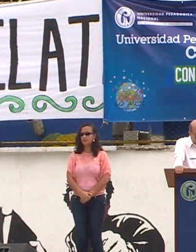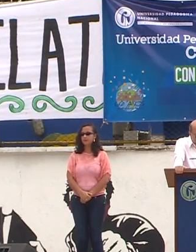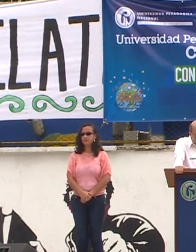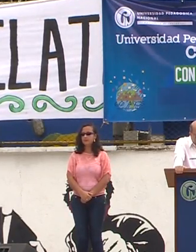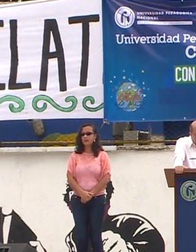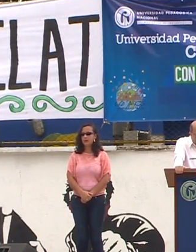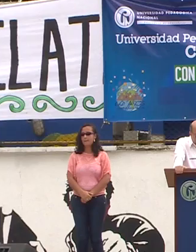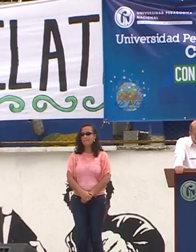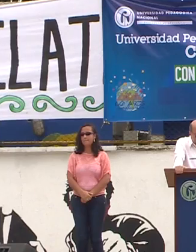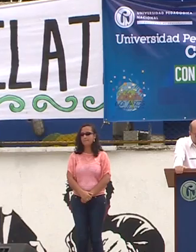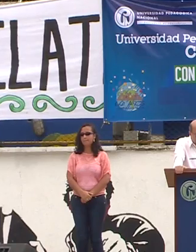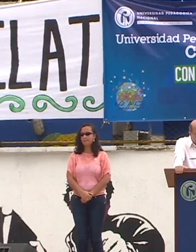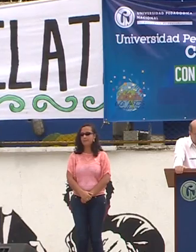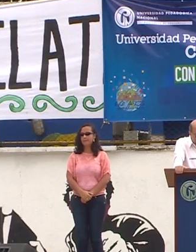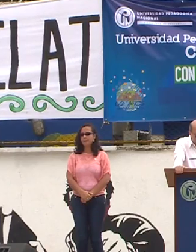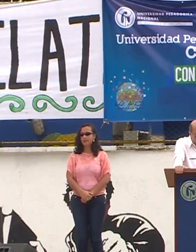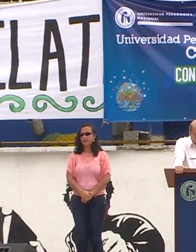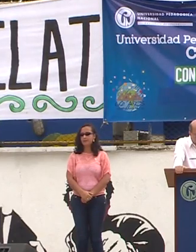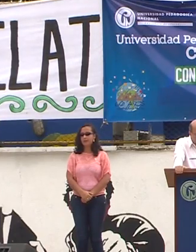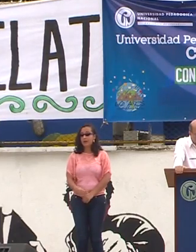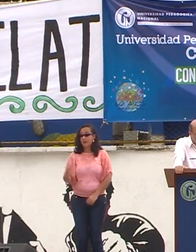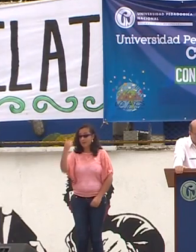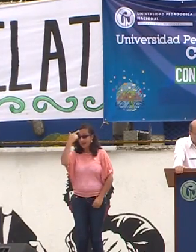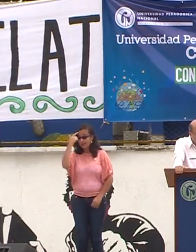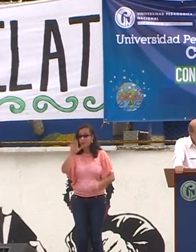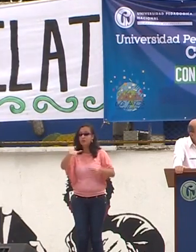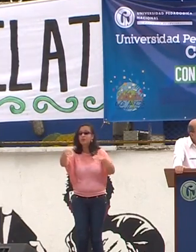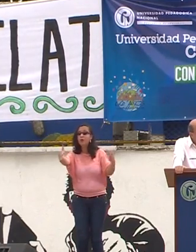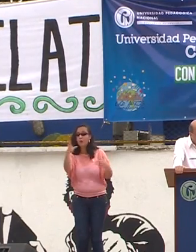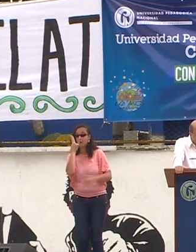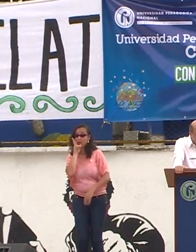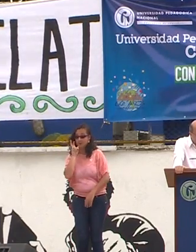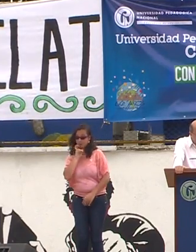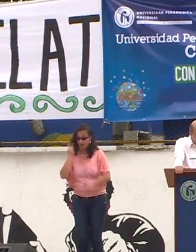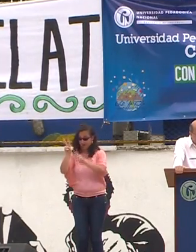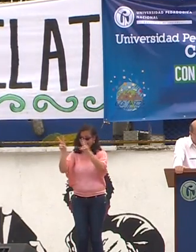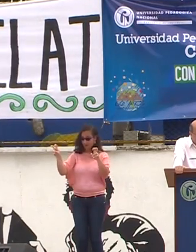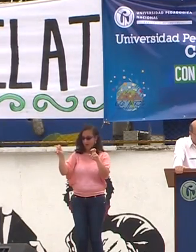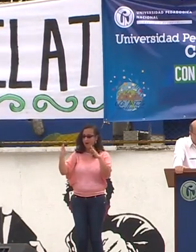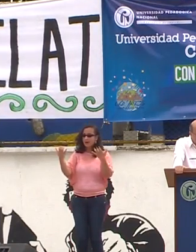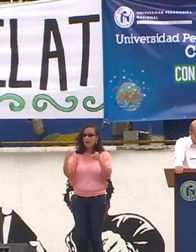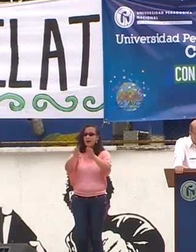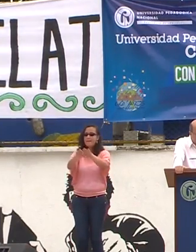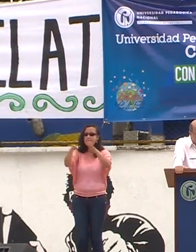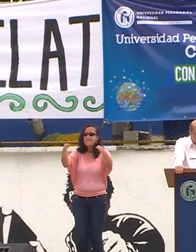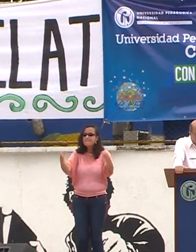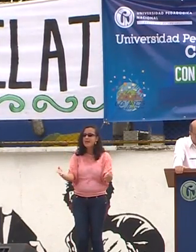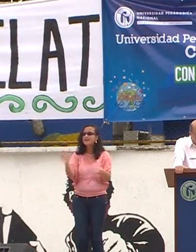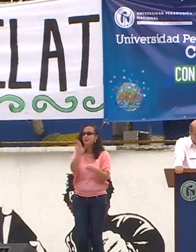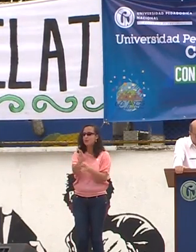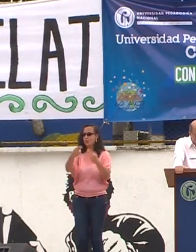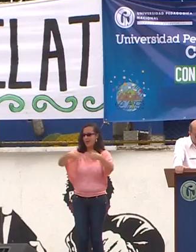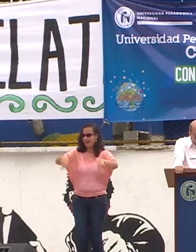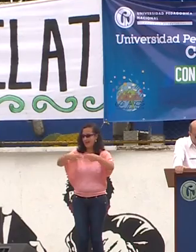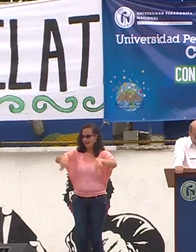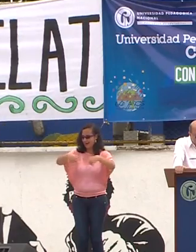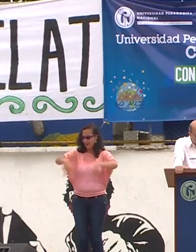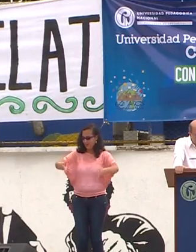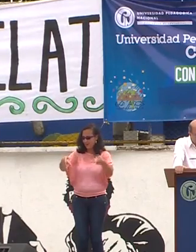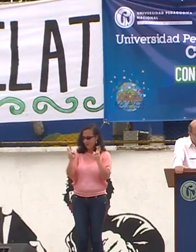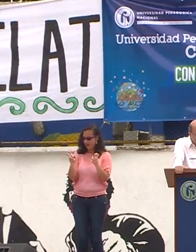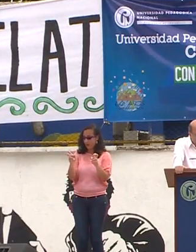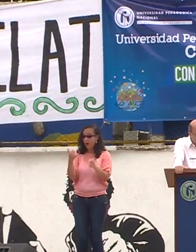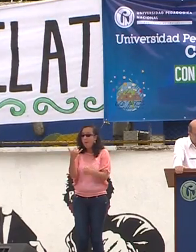perspectiva la mesa de género en la universidad para atender estos asuntos con la Subdirección